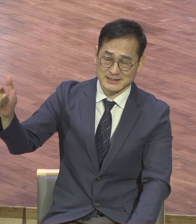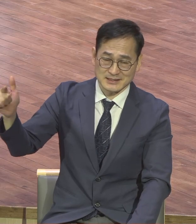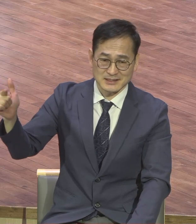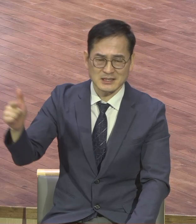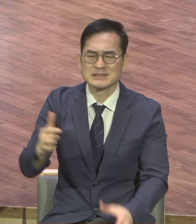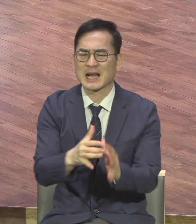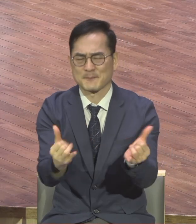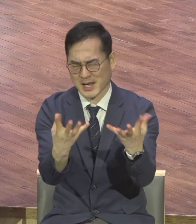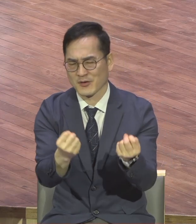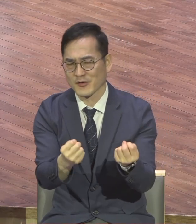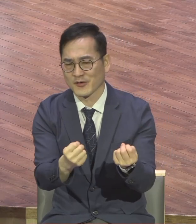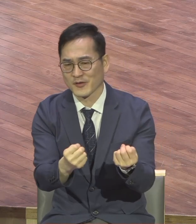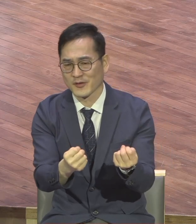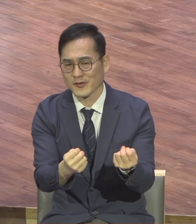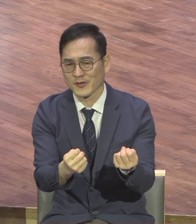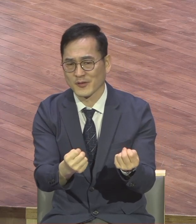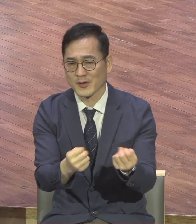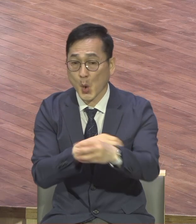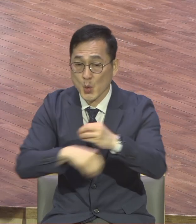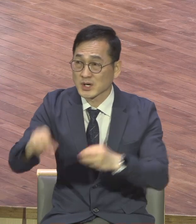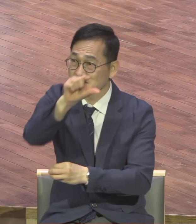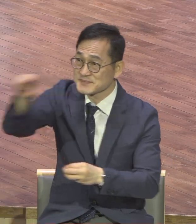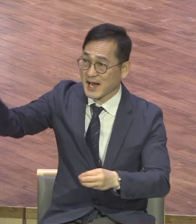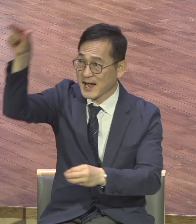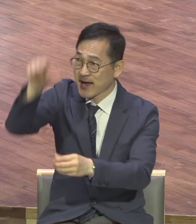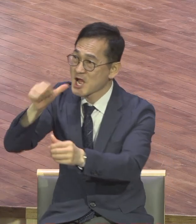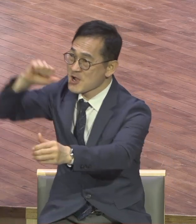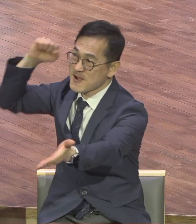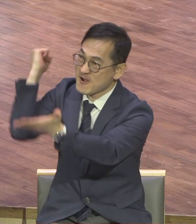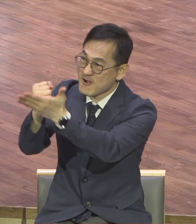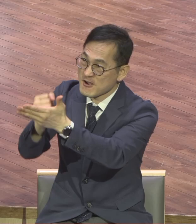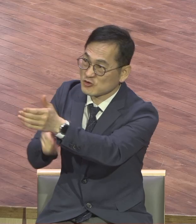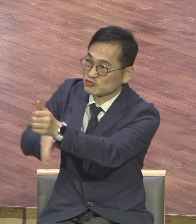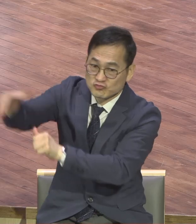오히려 십자가에 못 박아 죽여버린 민족